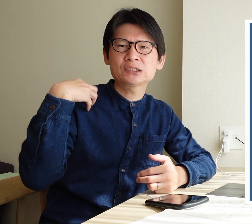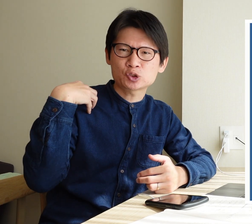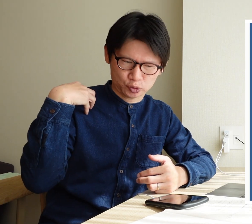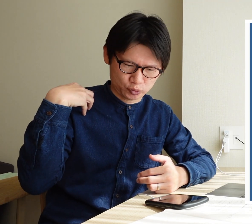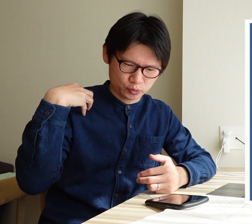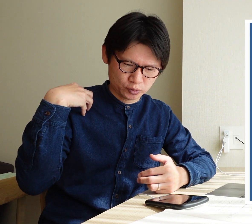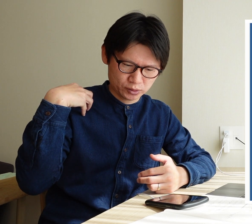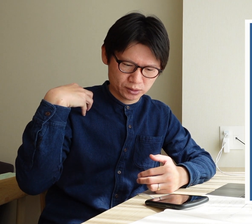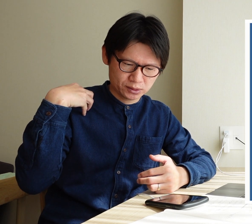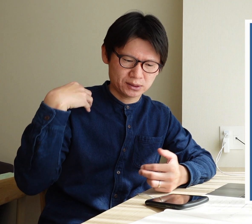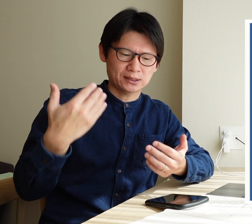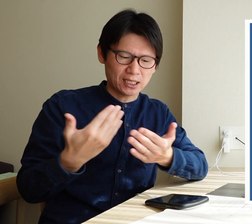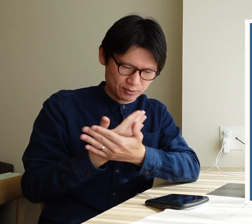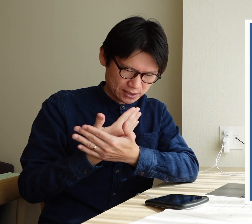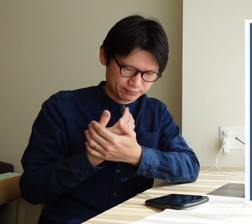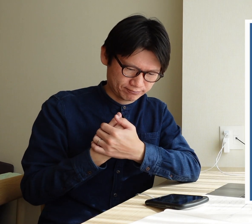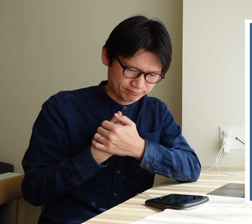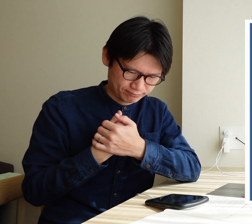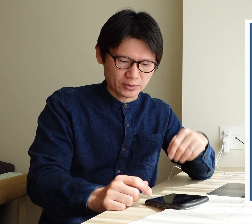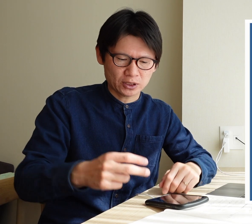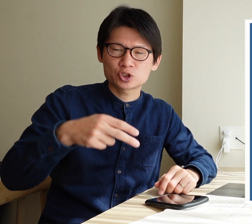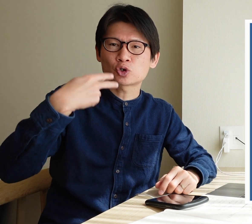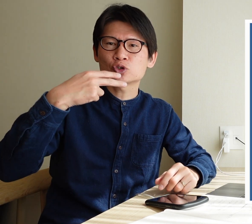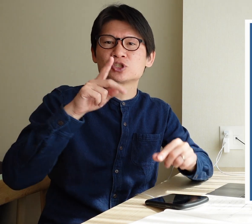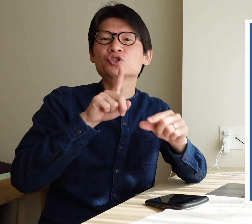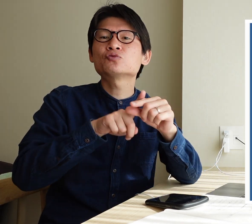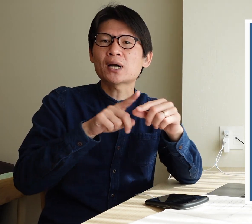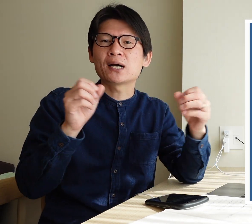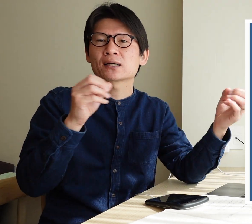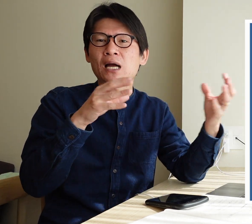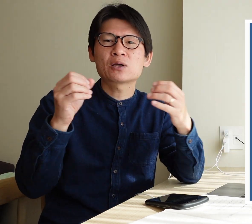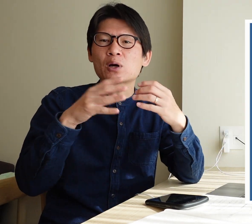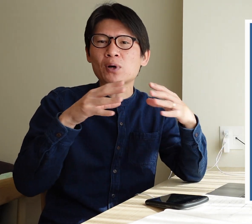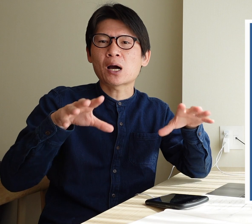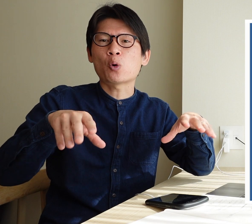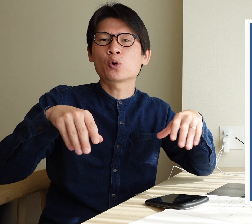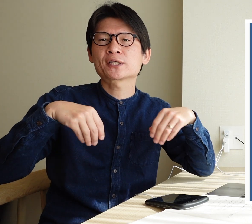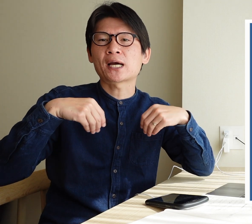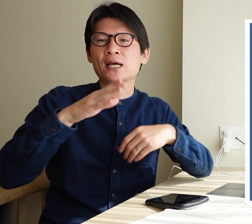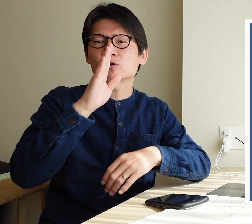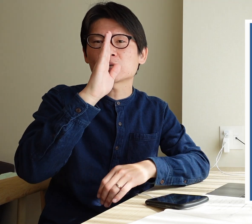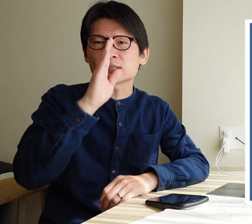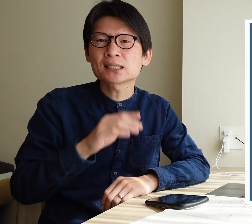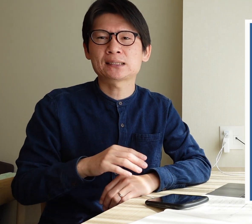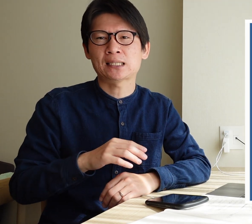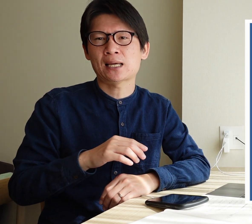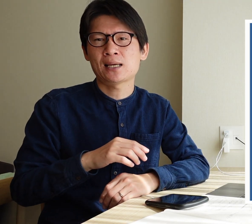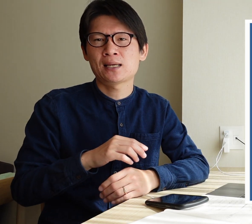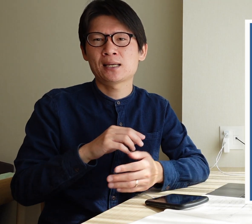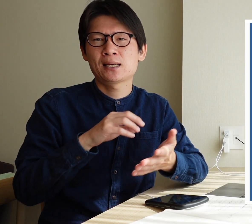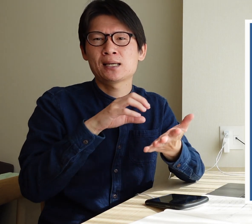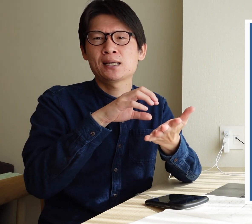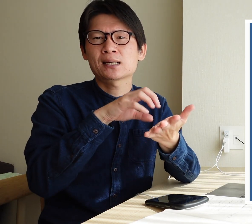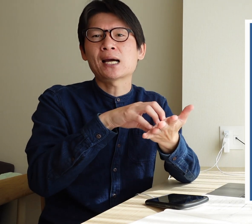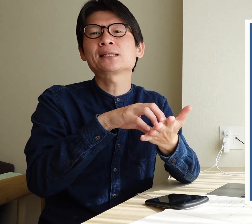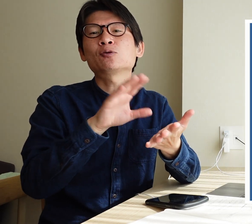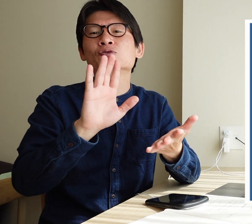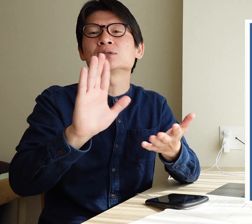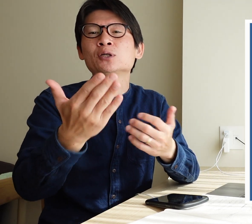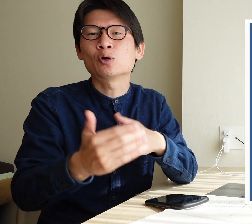クになります。食事中は会話はお控えくださいって書